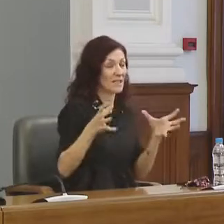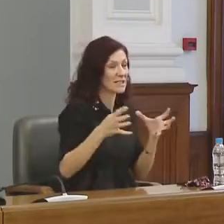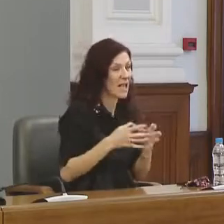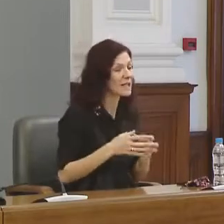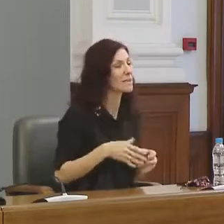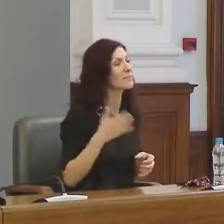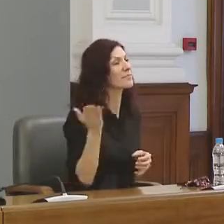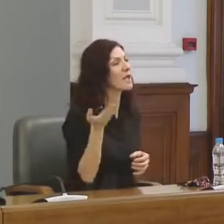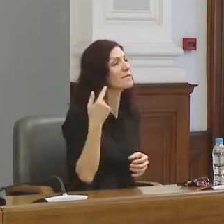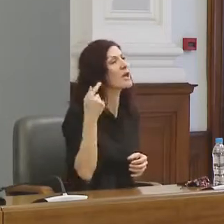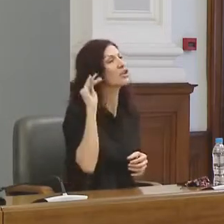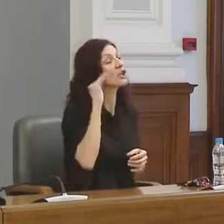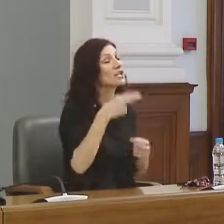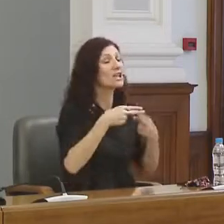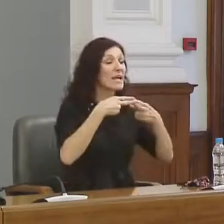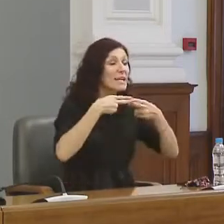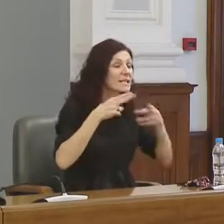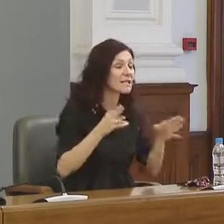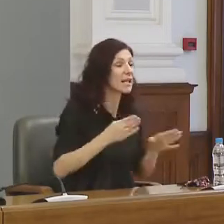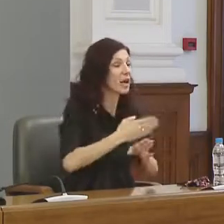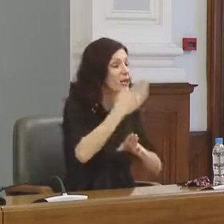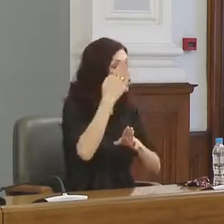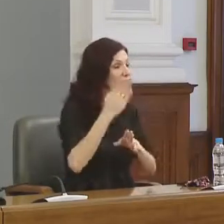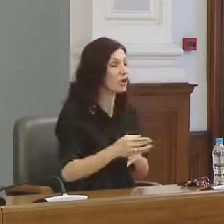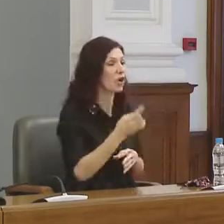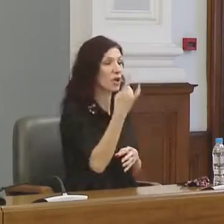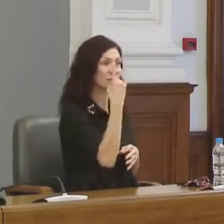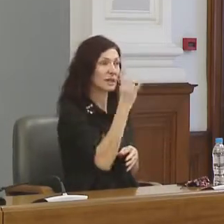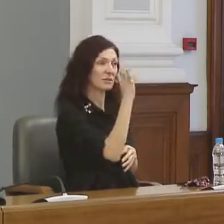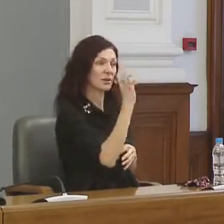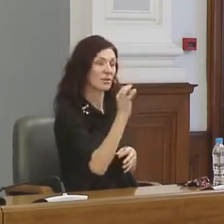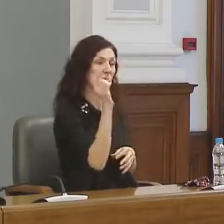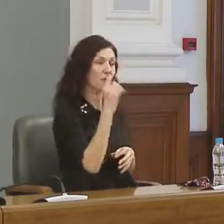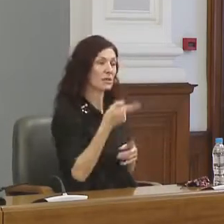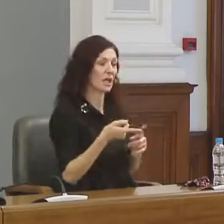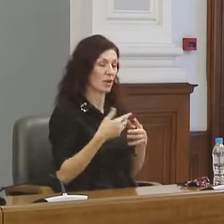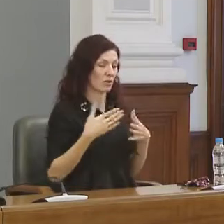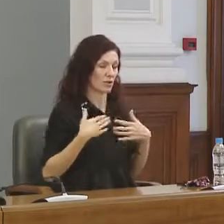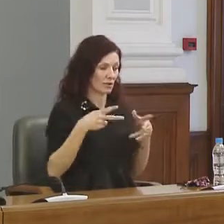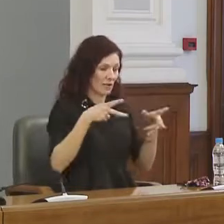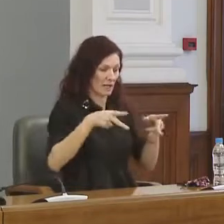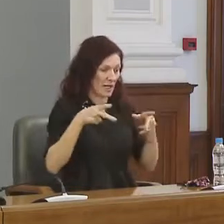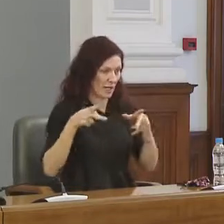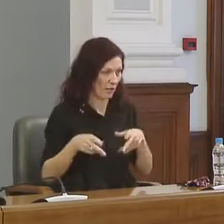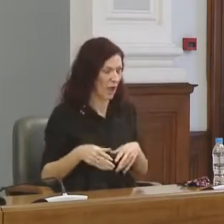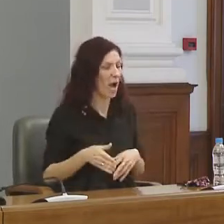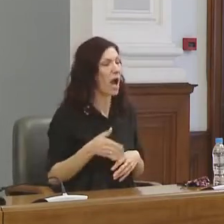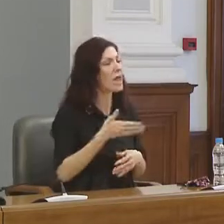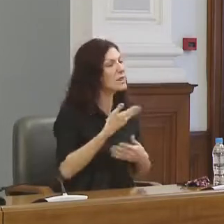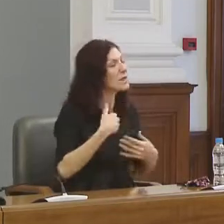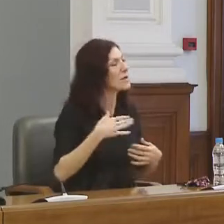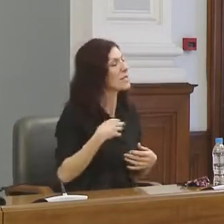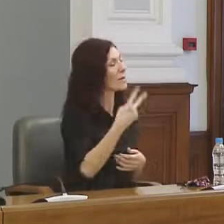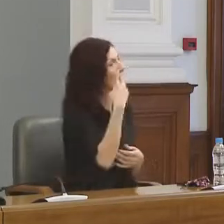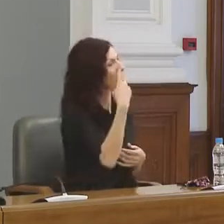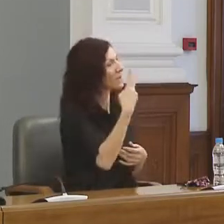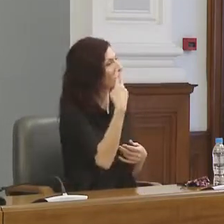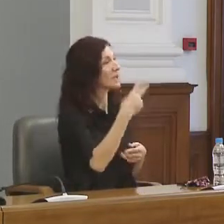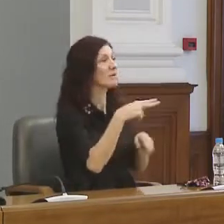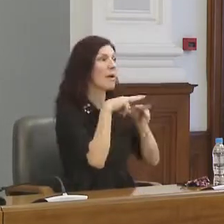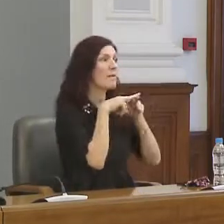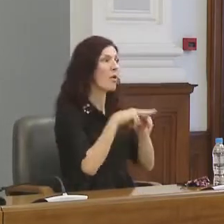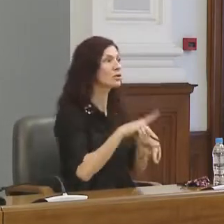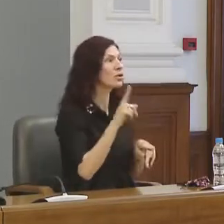вече ще разкрият по 10% от леглата си. Към момента ние имаме все пак 22 лечебни заведения, които са